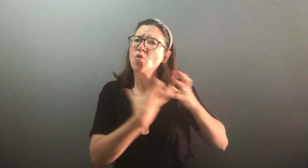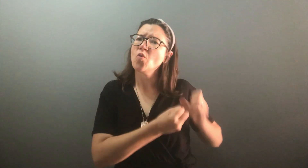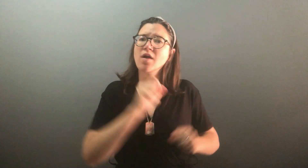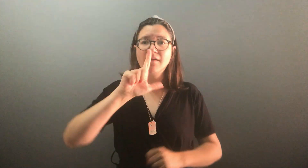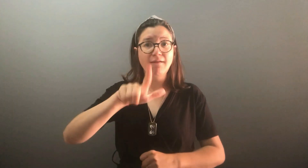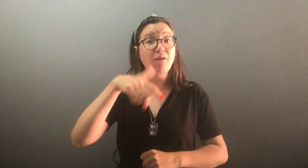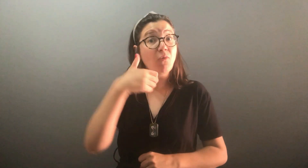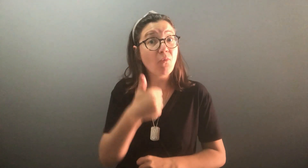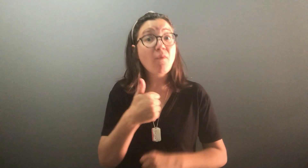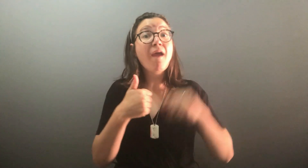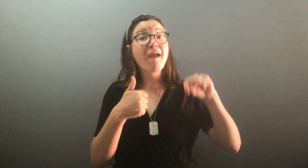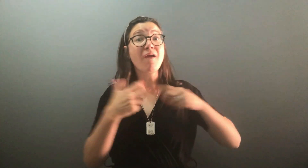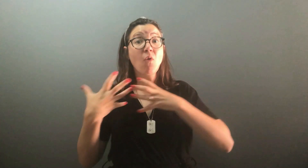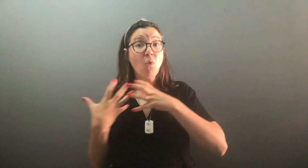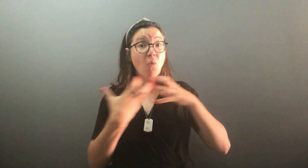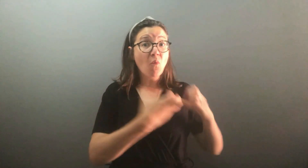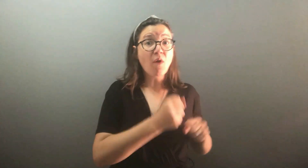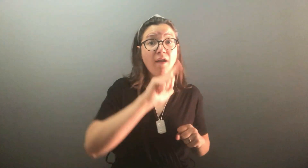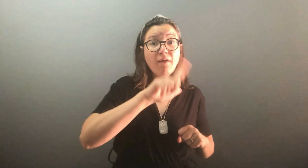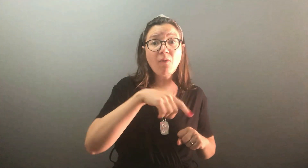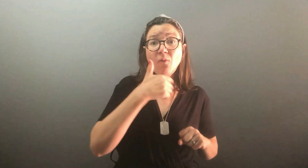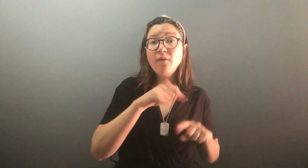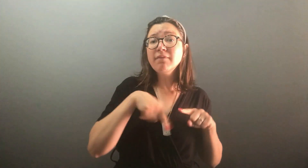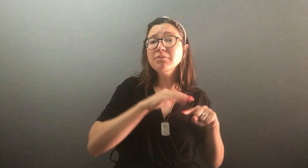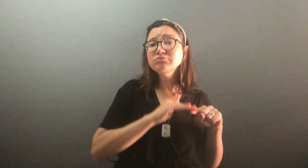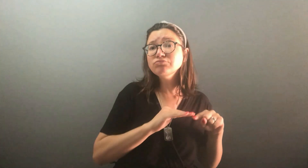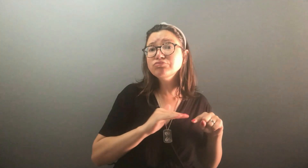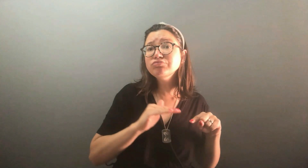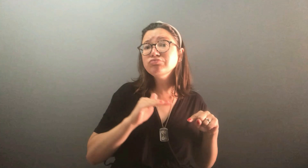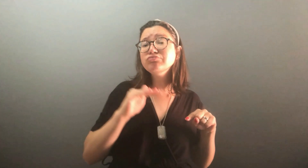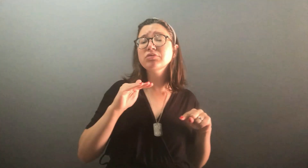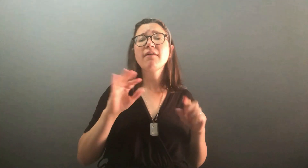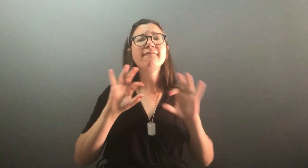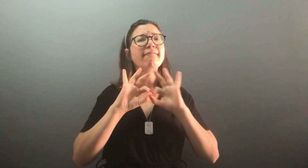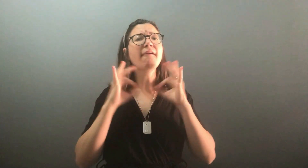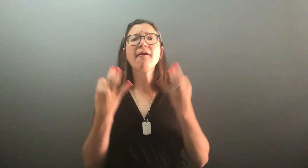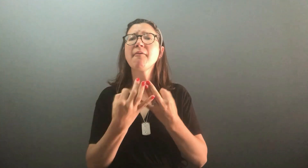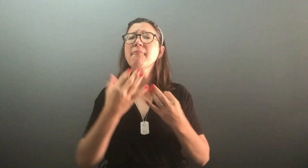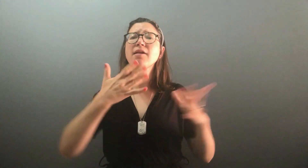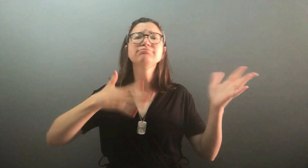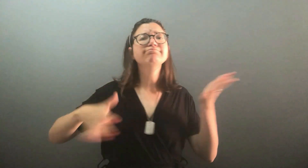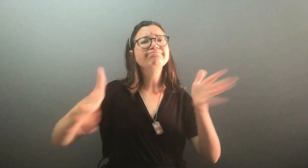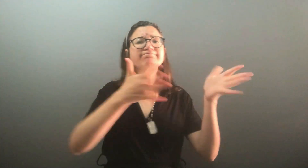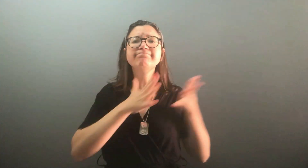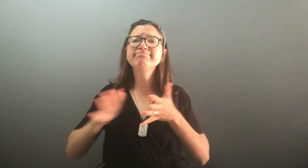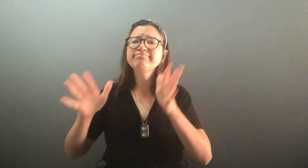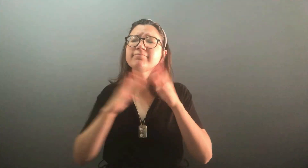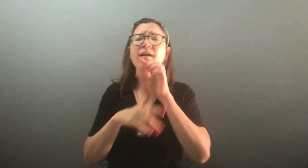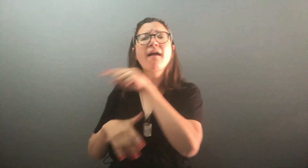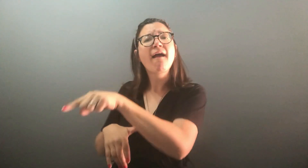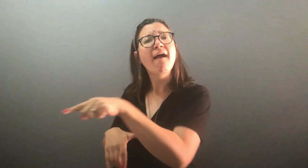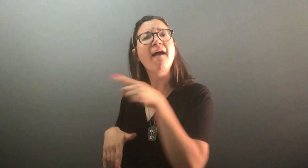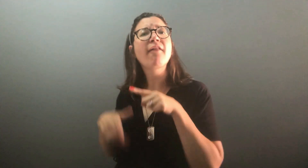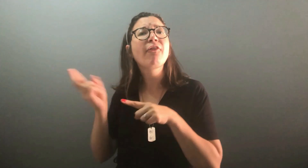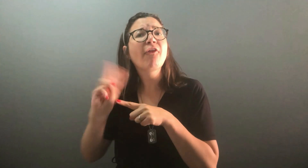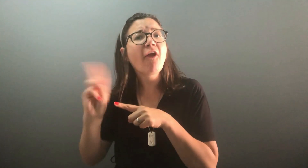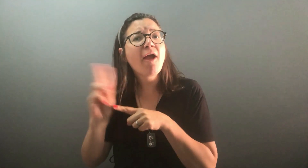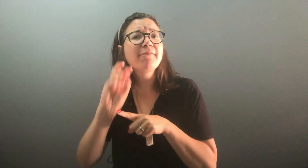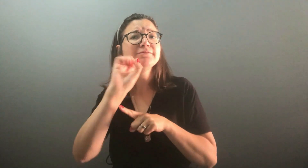língua de sinais desde bebê, ela tem um desenvolvimento contínuo, porque ela vai ver a família sinalizando e também fazendo uso